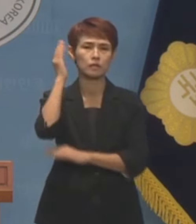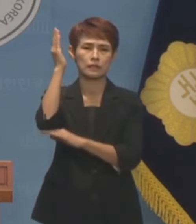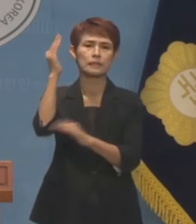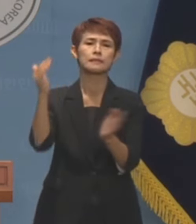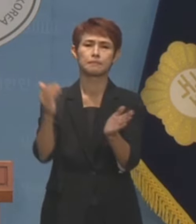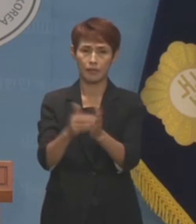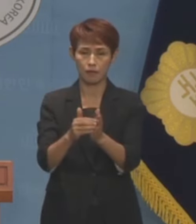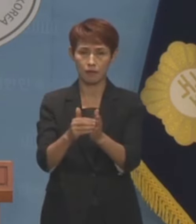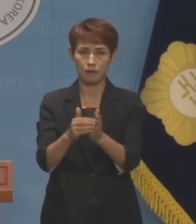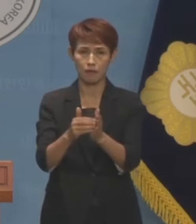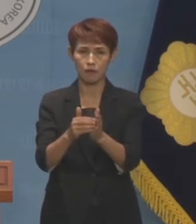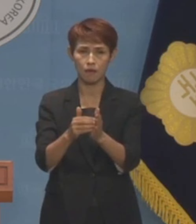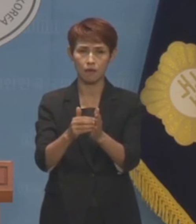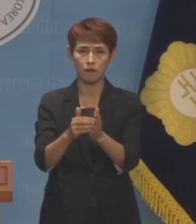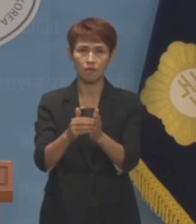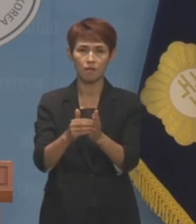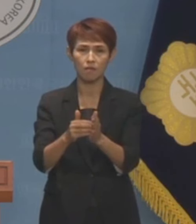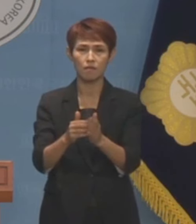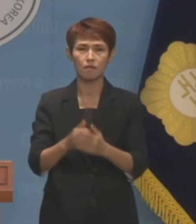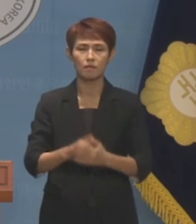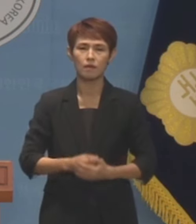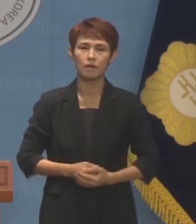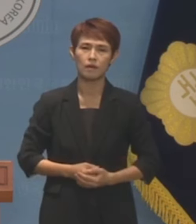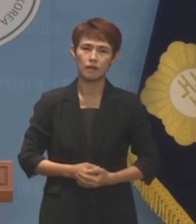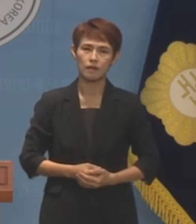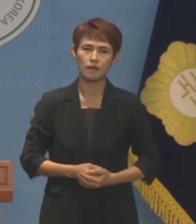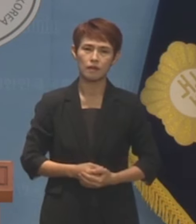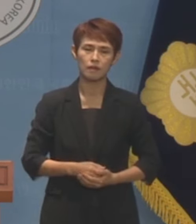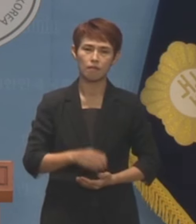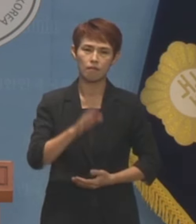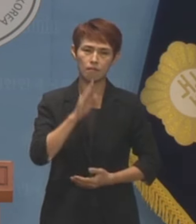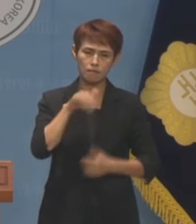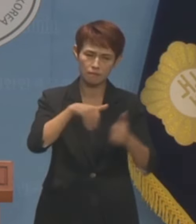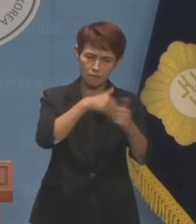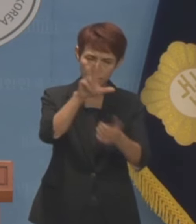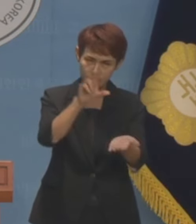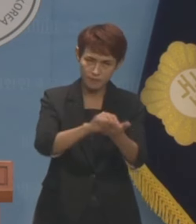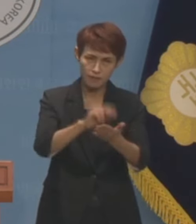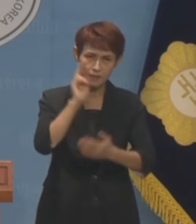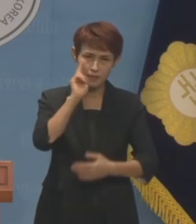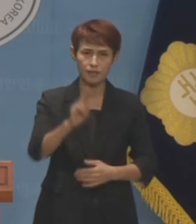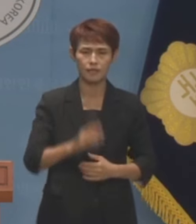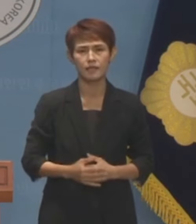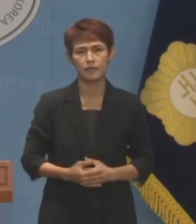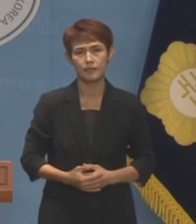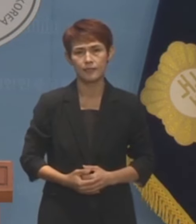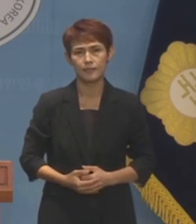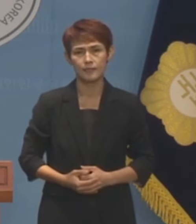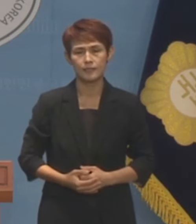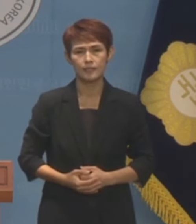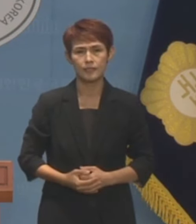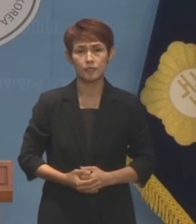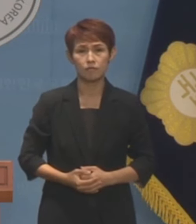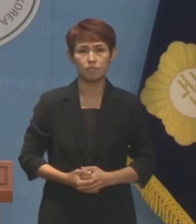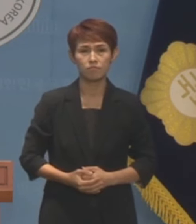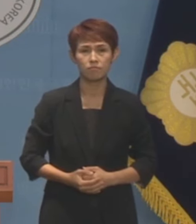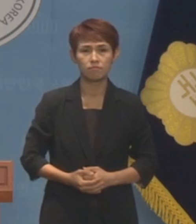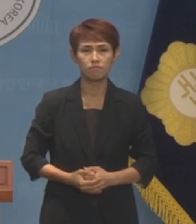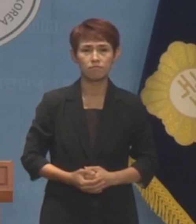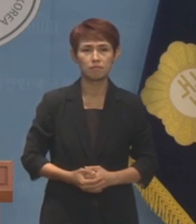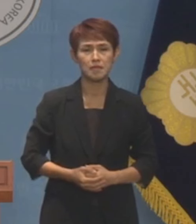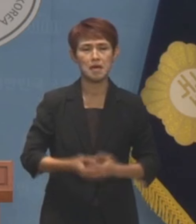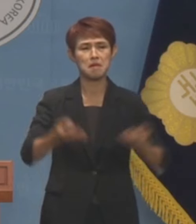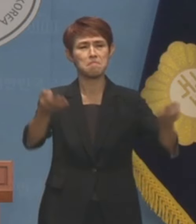우기던 윤성열 대통령의 인식만 그이라 참담한 대책입니다 구시대